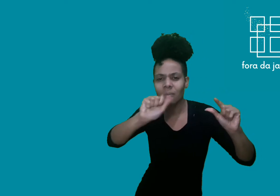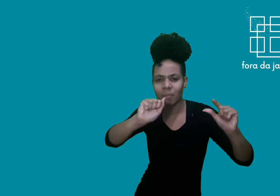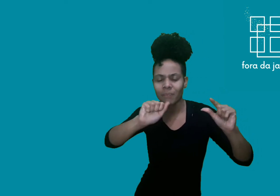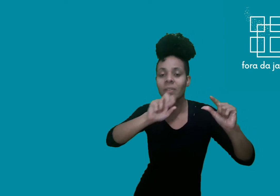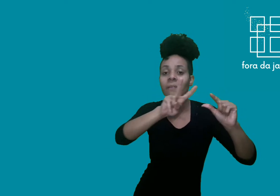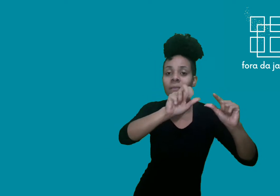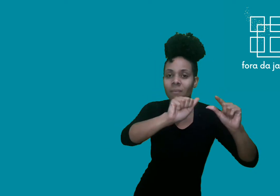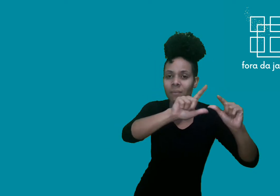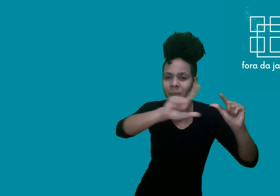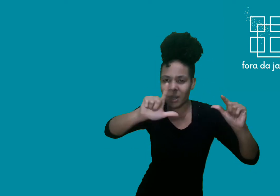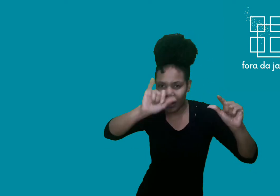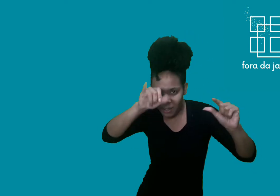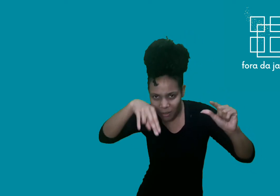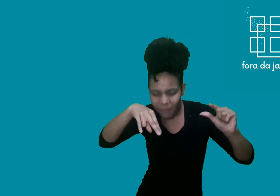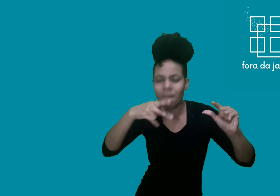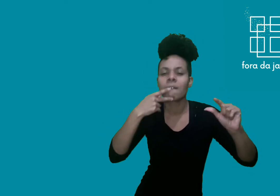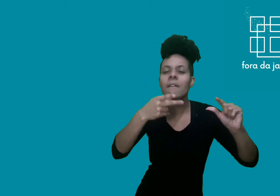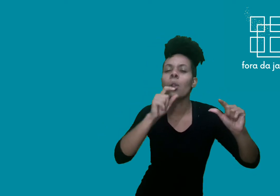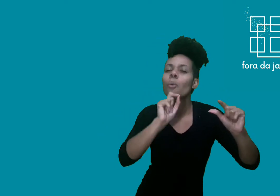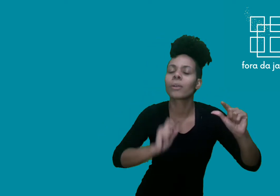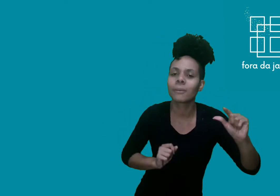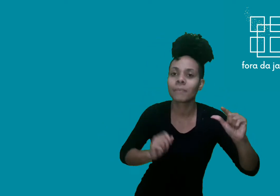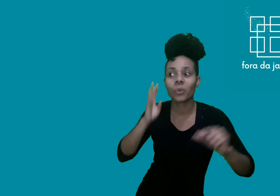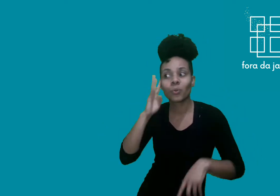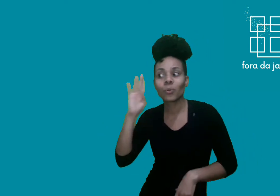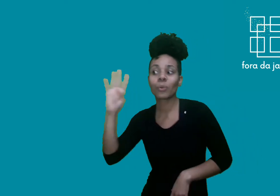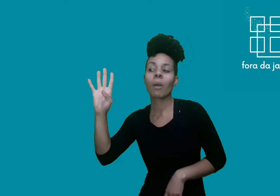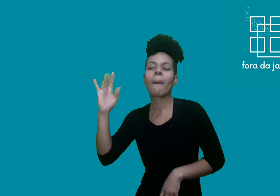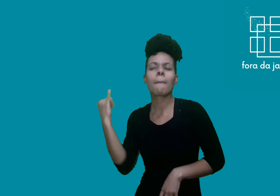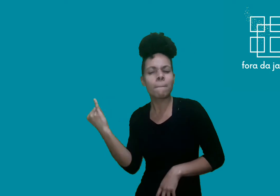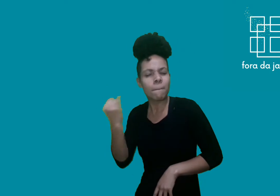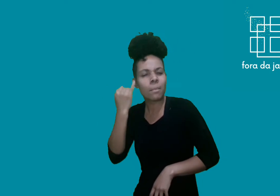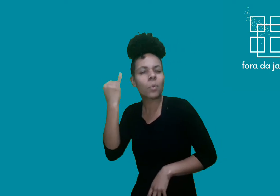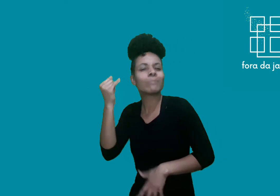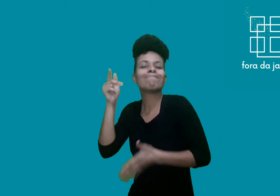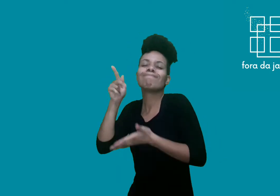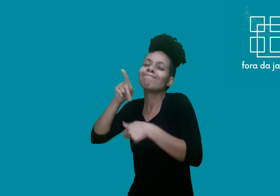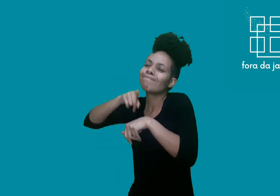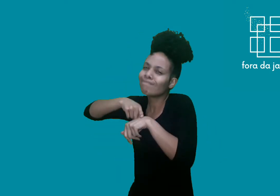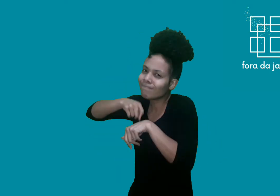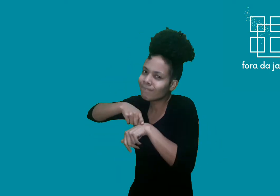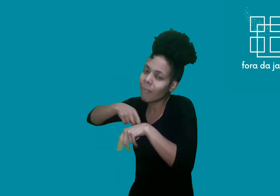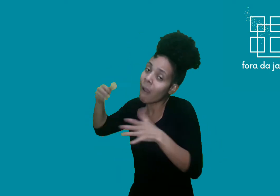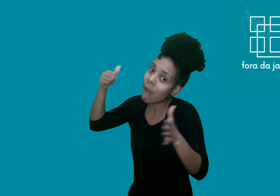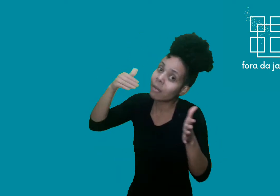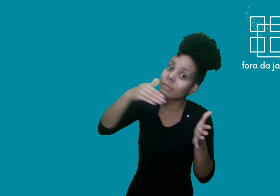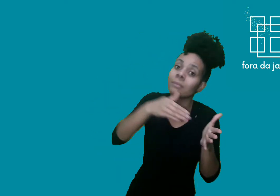com convicção. O que ela está querendo dizer? Então, assim, às vezes, eu acho que essa questão de se identificar com o